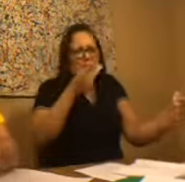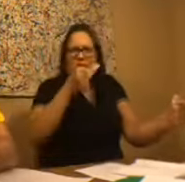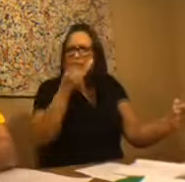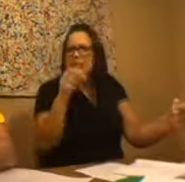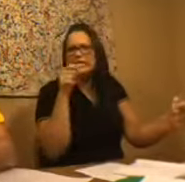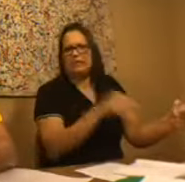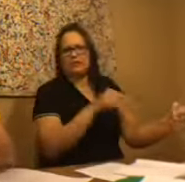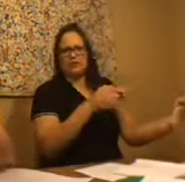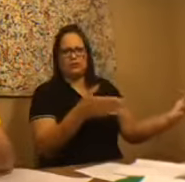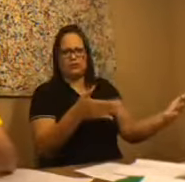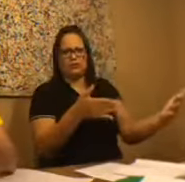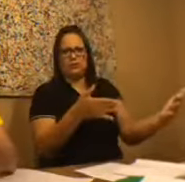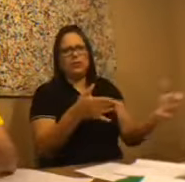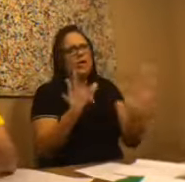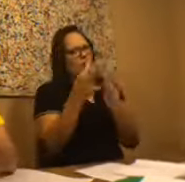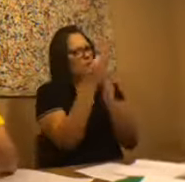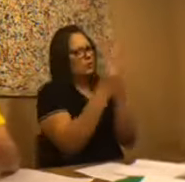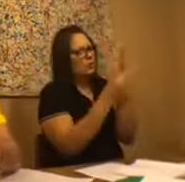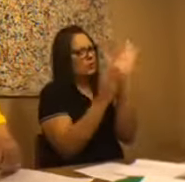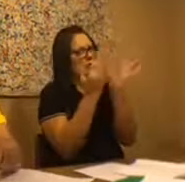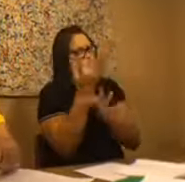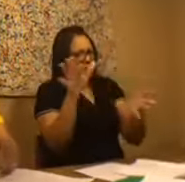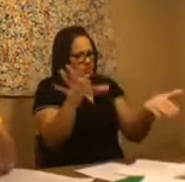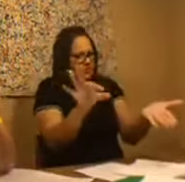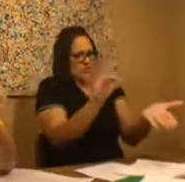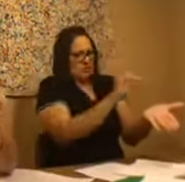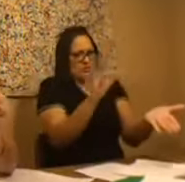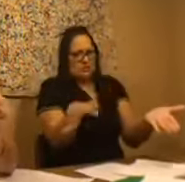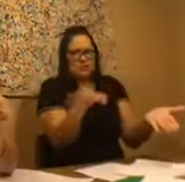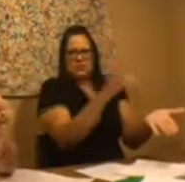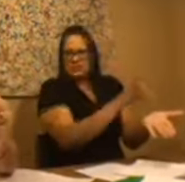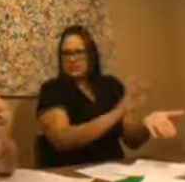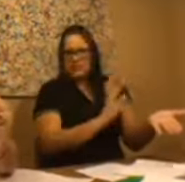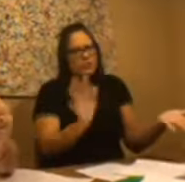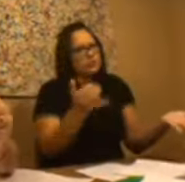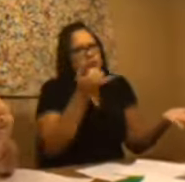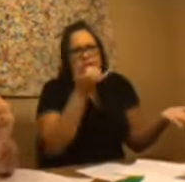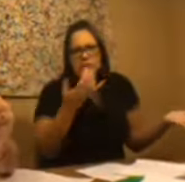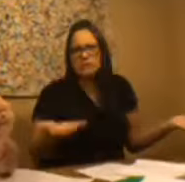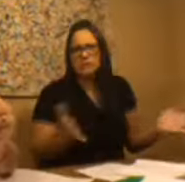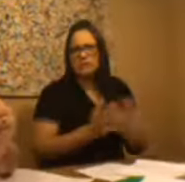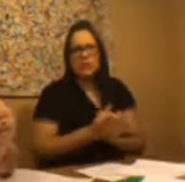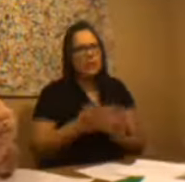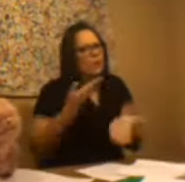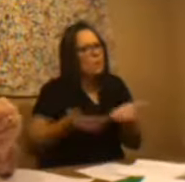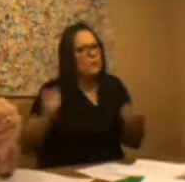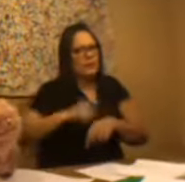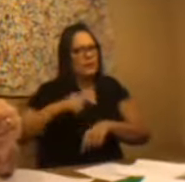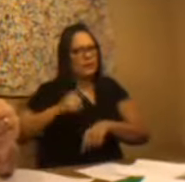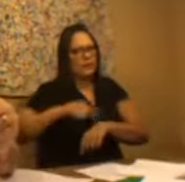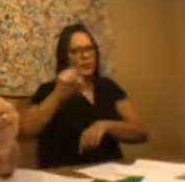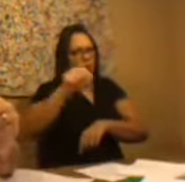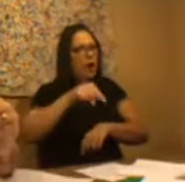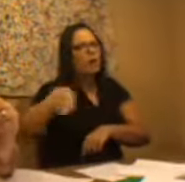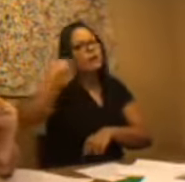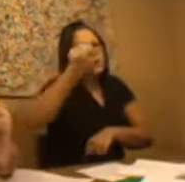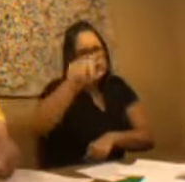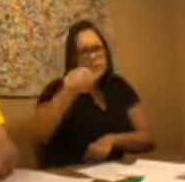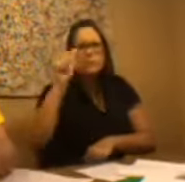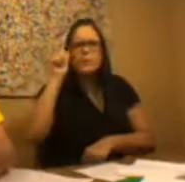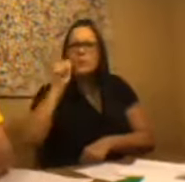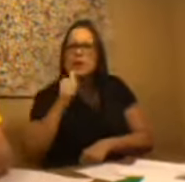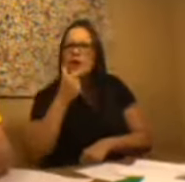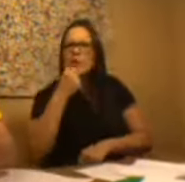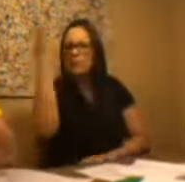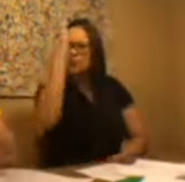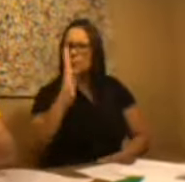olhar não vou ler não vou perder meu tempo aqui ó eleitores brasileiros e brasileiras